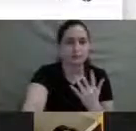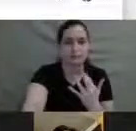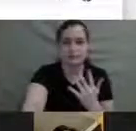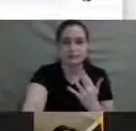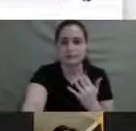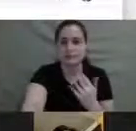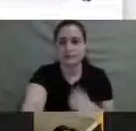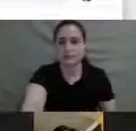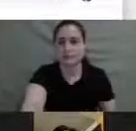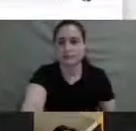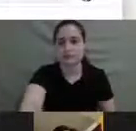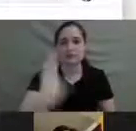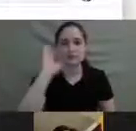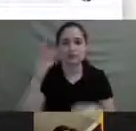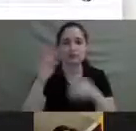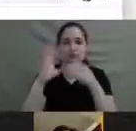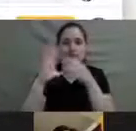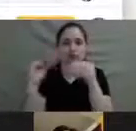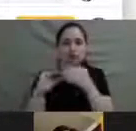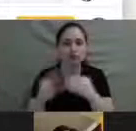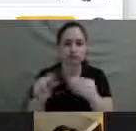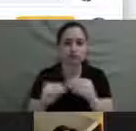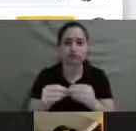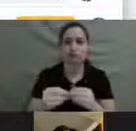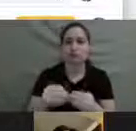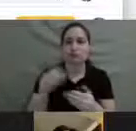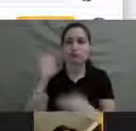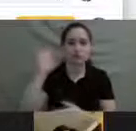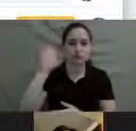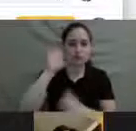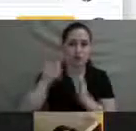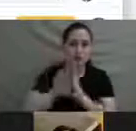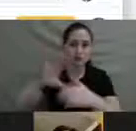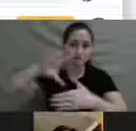Mientras tanto voy a ir mencionando la Escuela Nacional para Sordos.